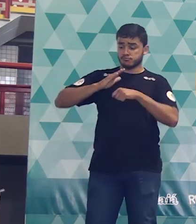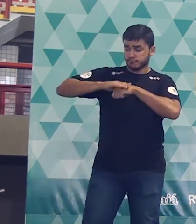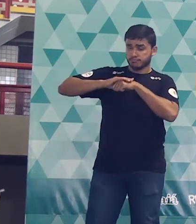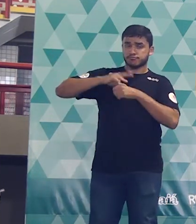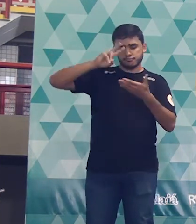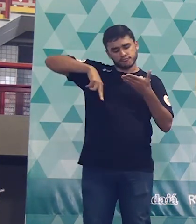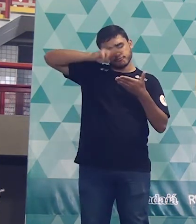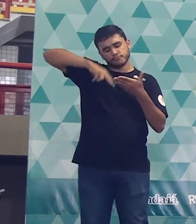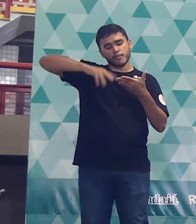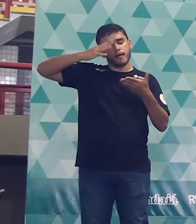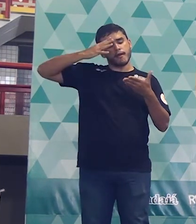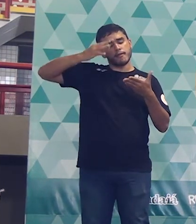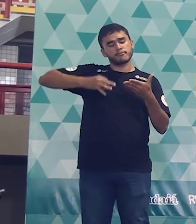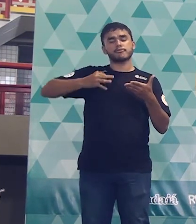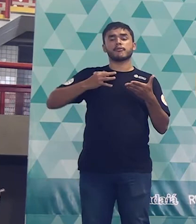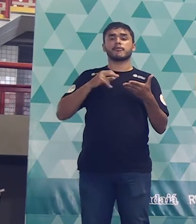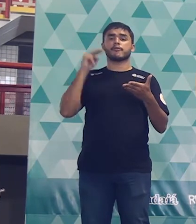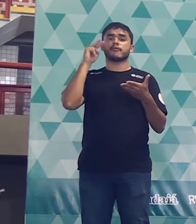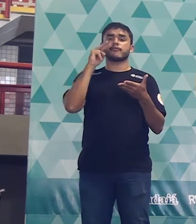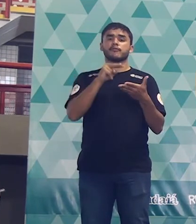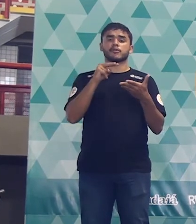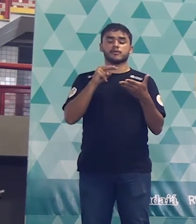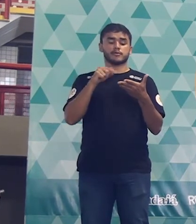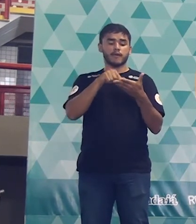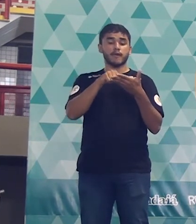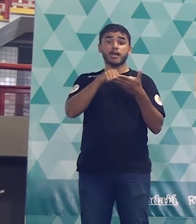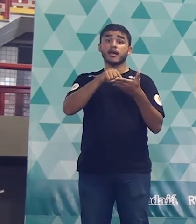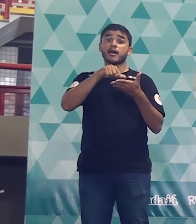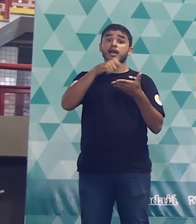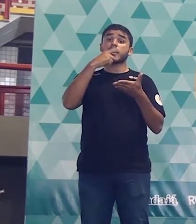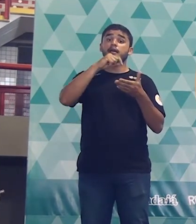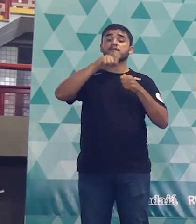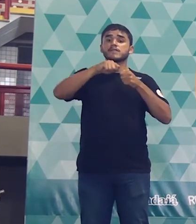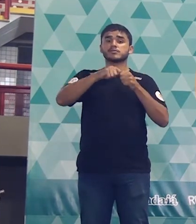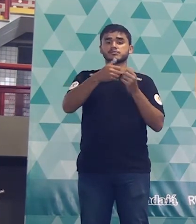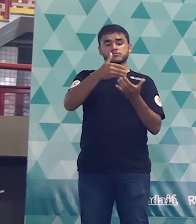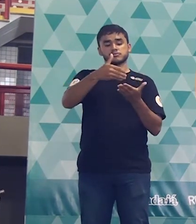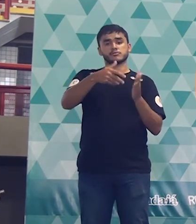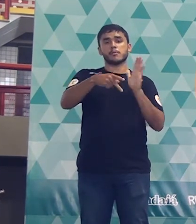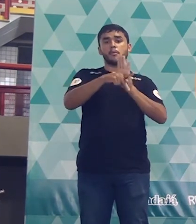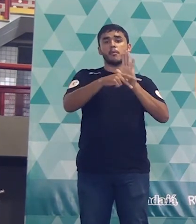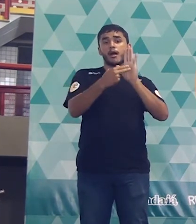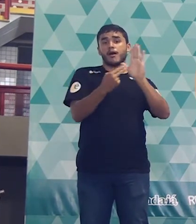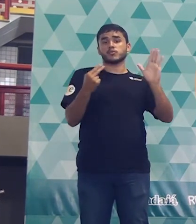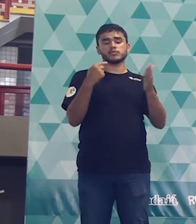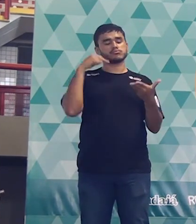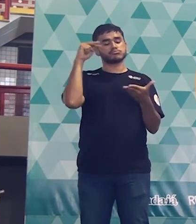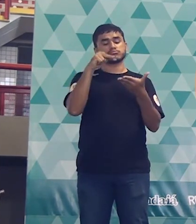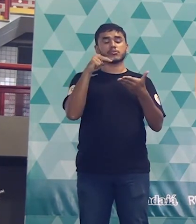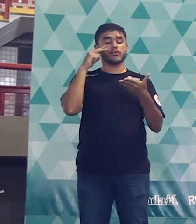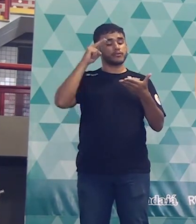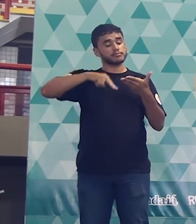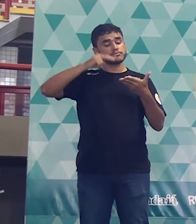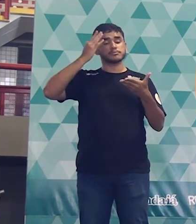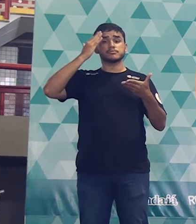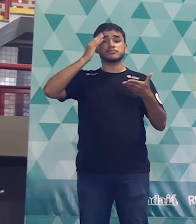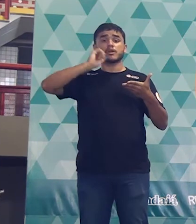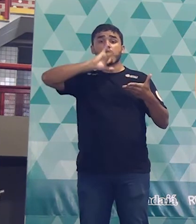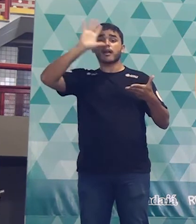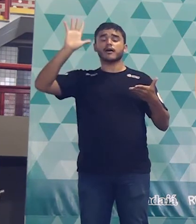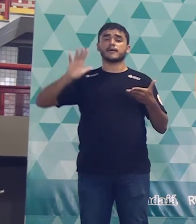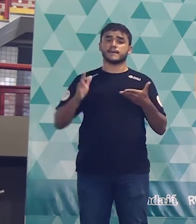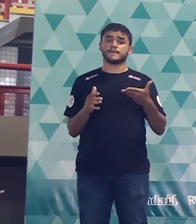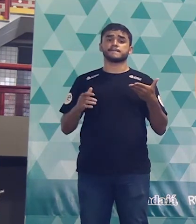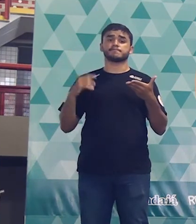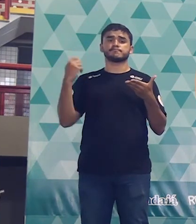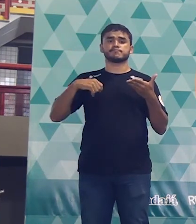autonomia para compreender a ideia do autor. É aprender o sentido global do texto,